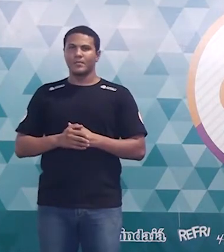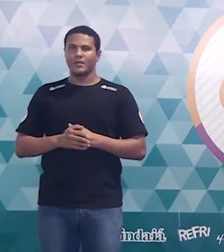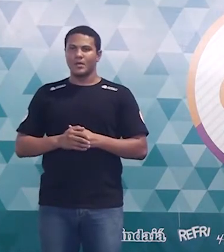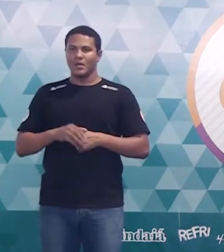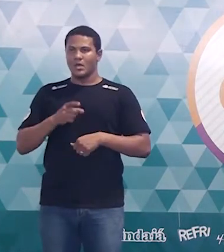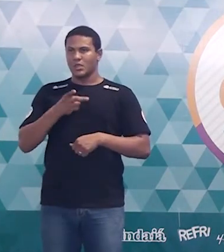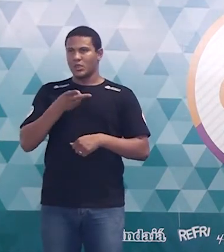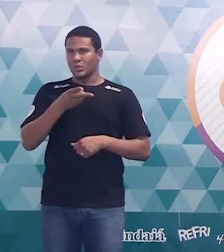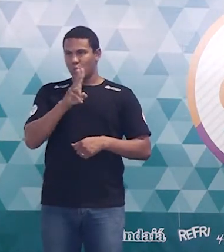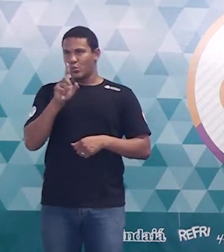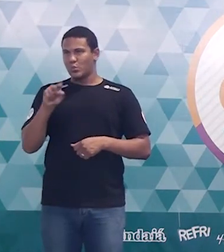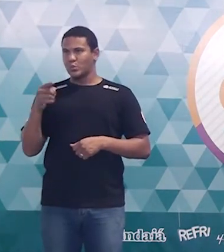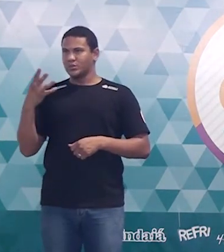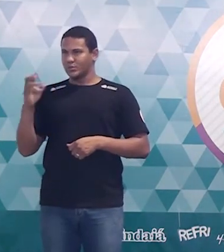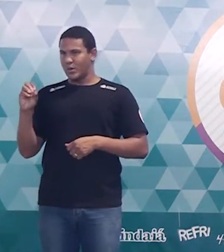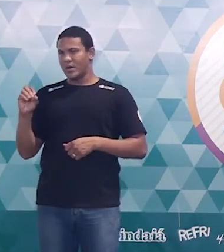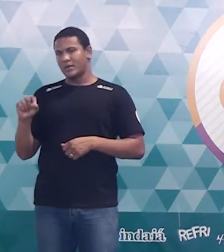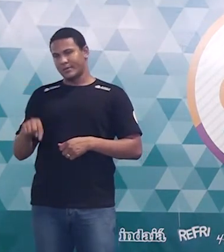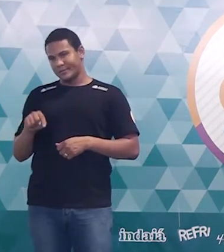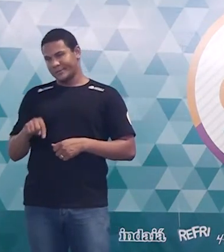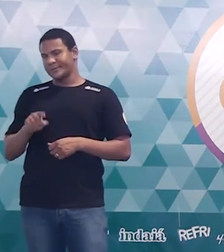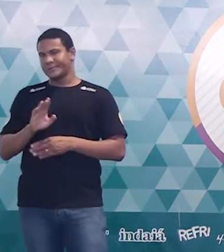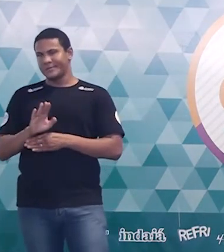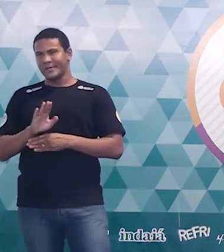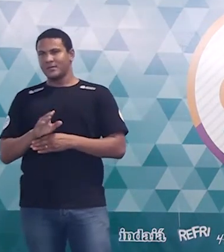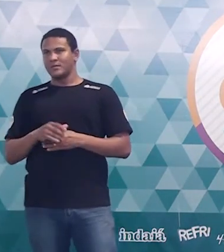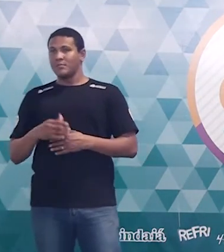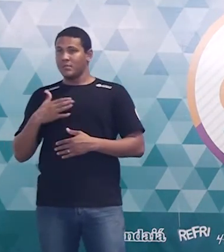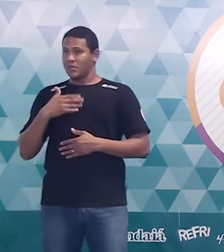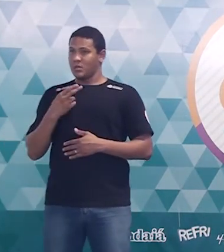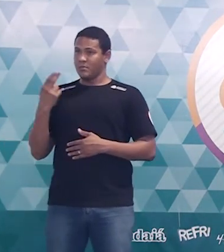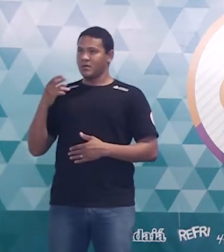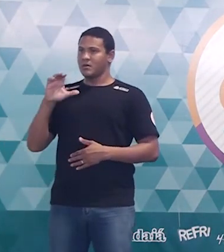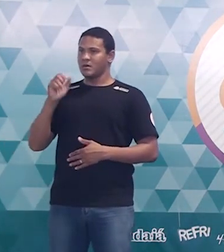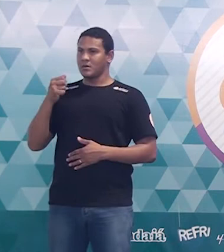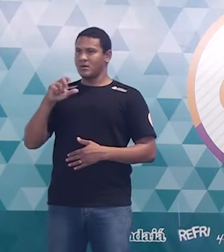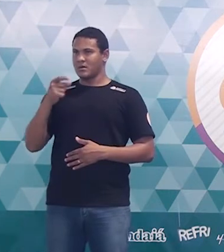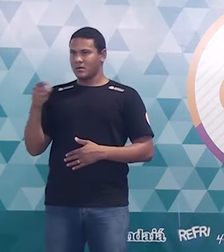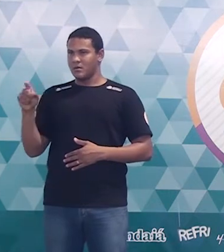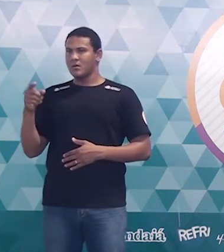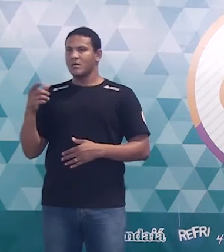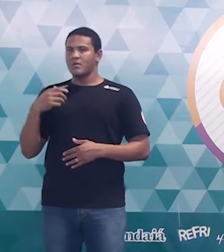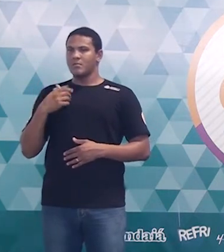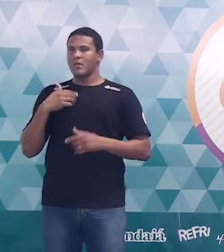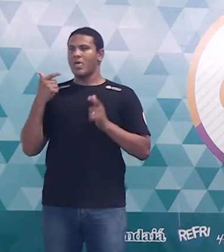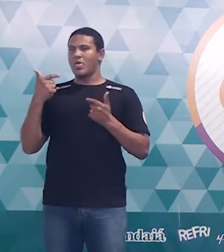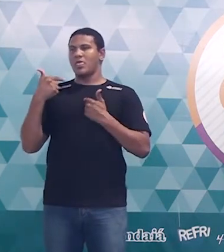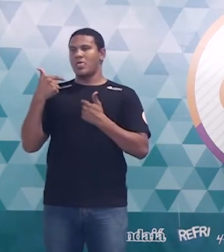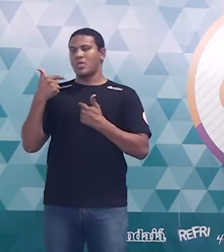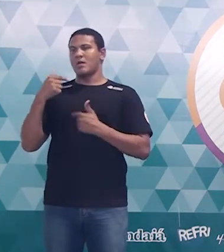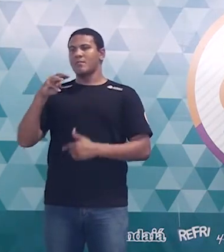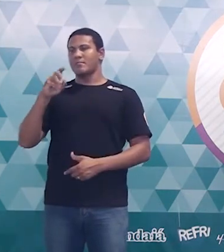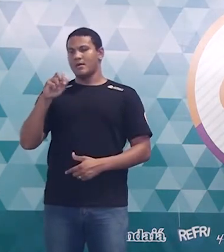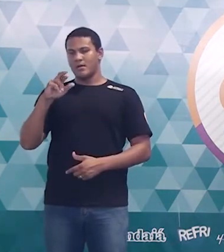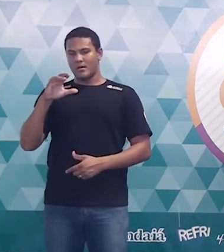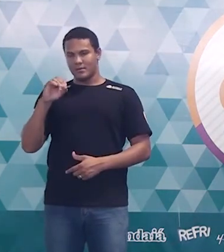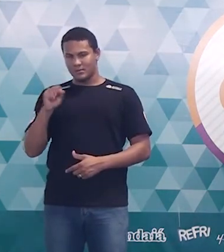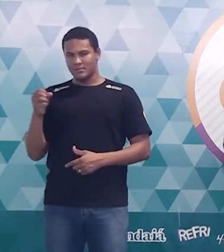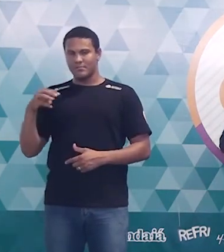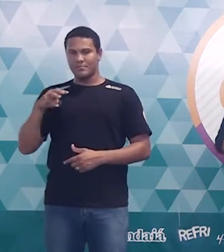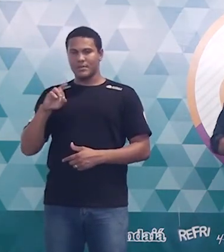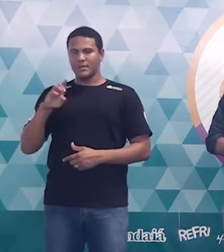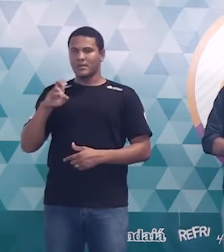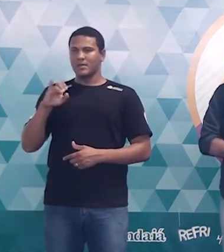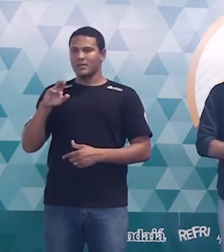2h40 em Fortaleza. Meu nome é Cancão, meu apelido é Marcos Medeiros. Quem me